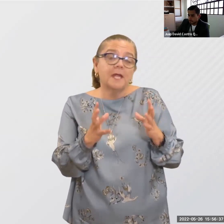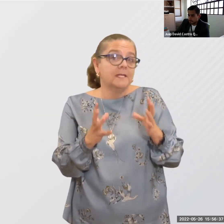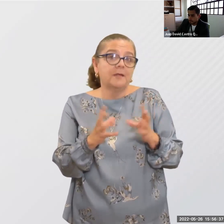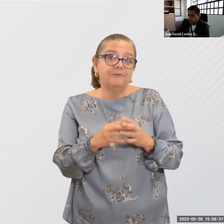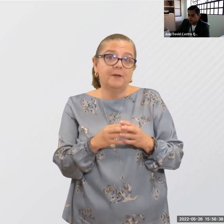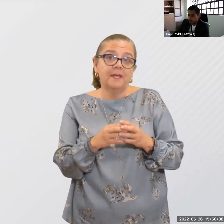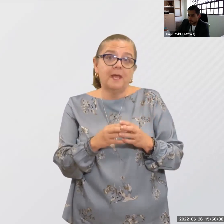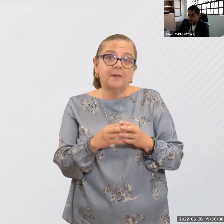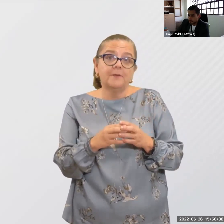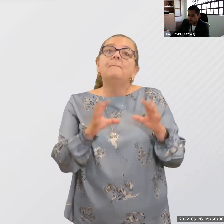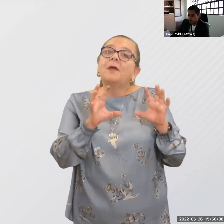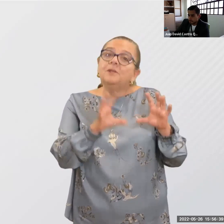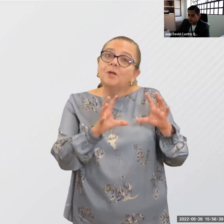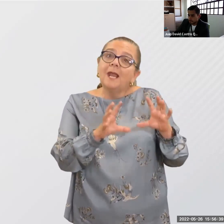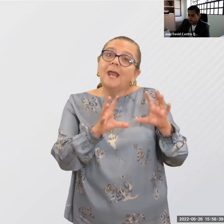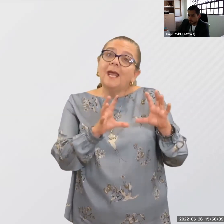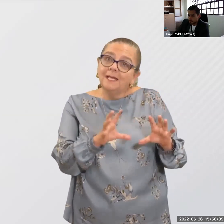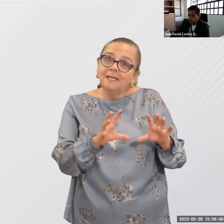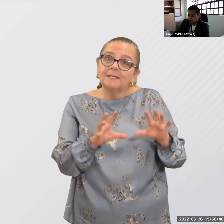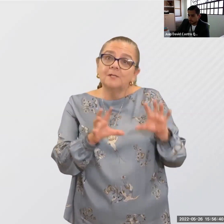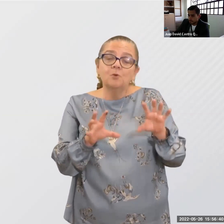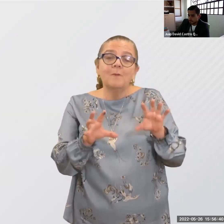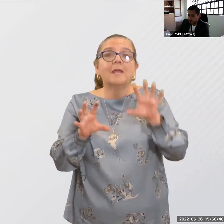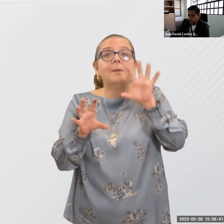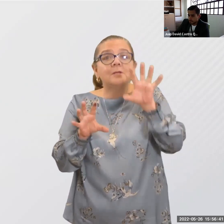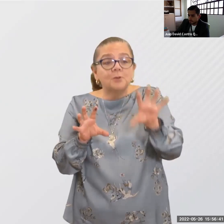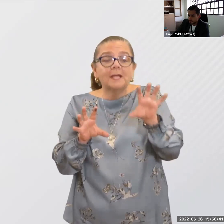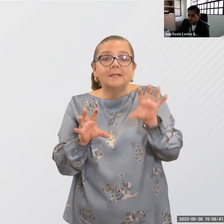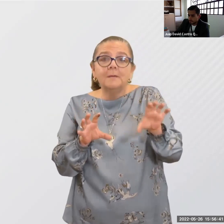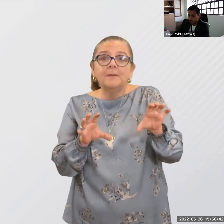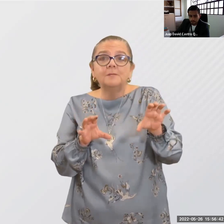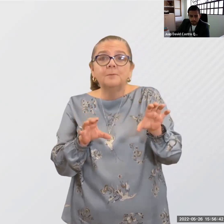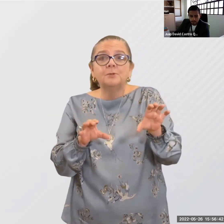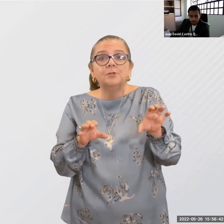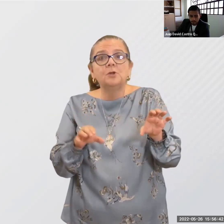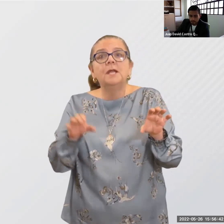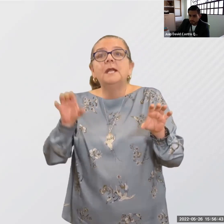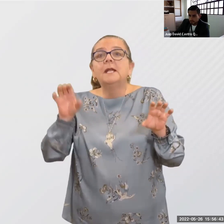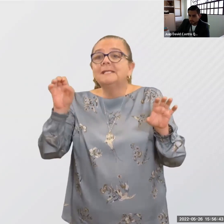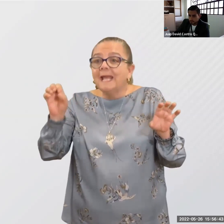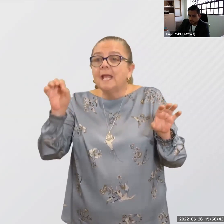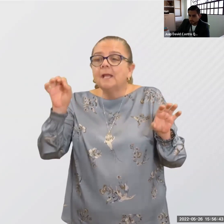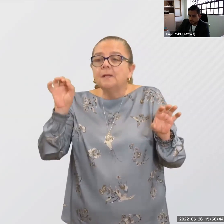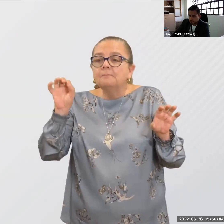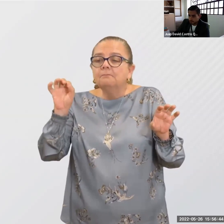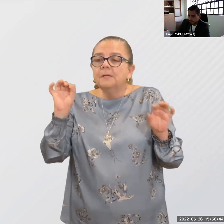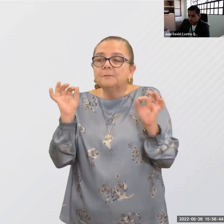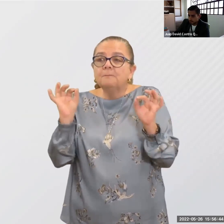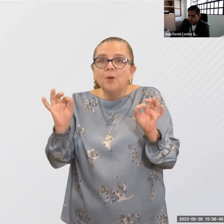esta enfermedad. Pero adicional a la genética se suena que una persona que tiene predisposición se expone